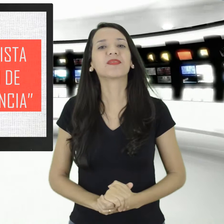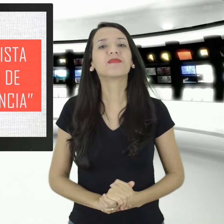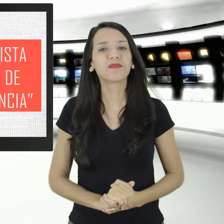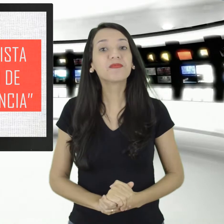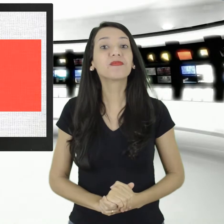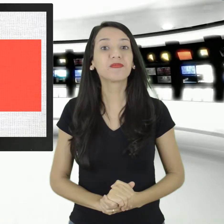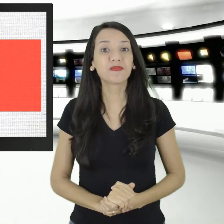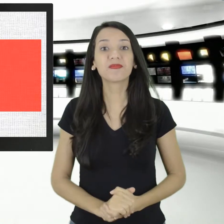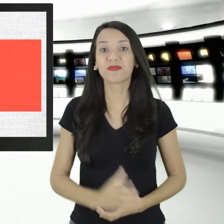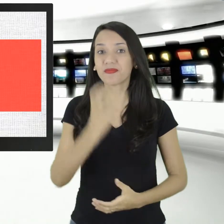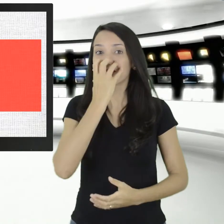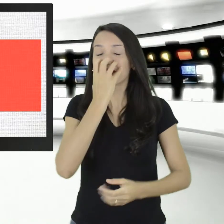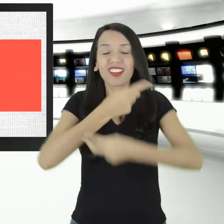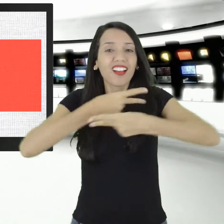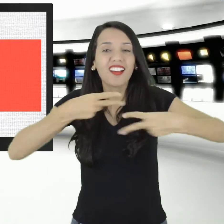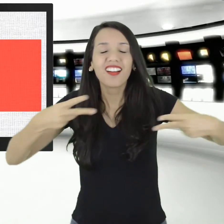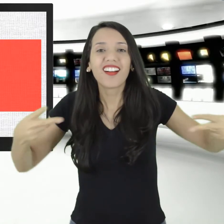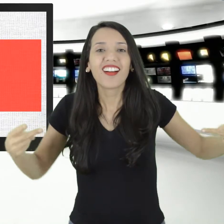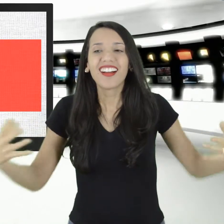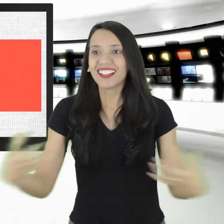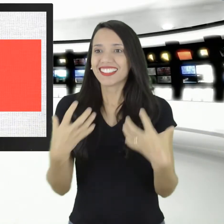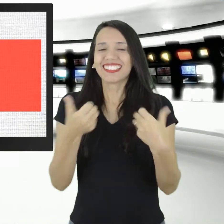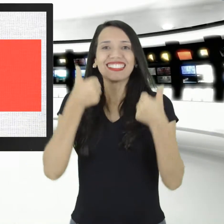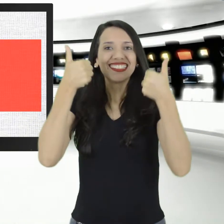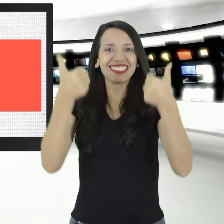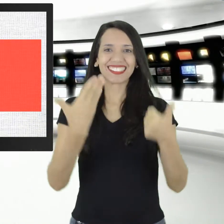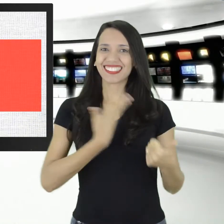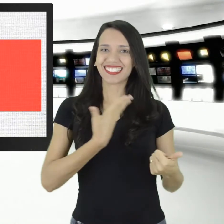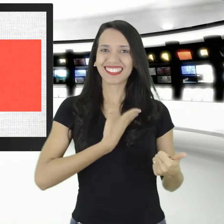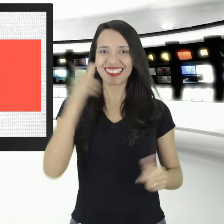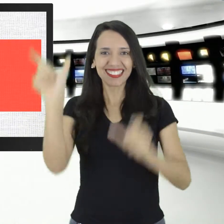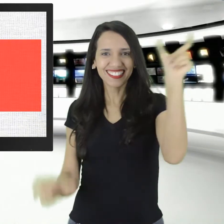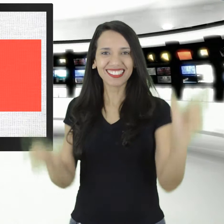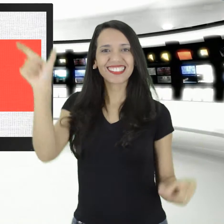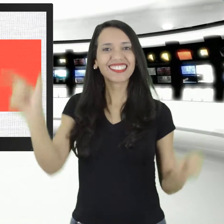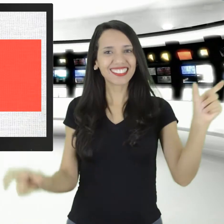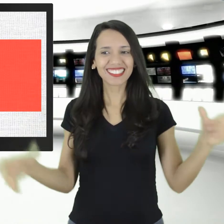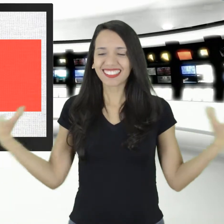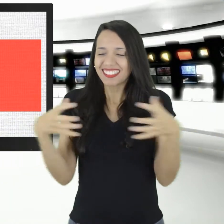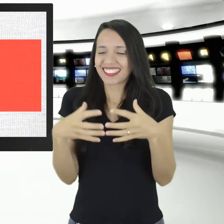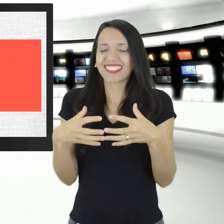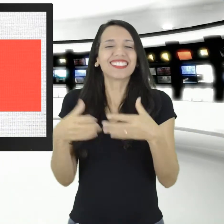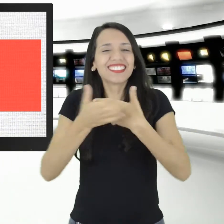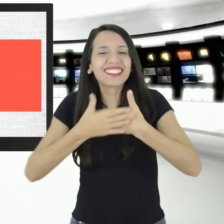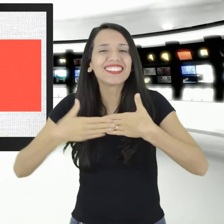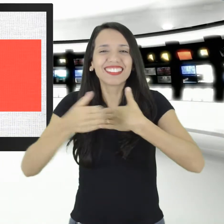animais são por vezes melhores amigos dos seres humanos e em muitos casos são tratados